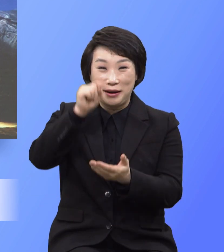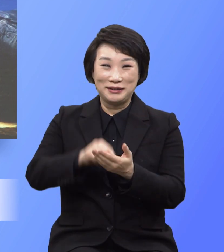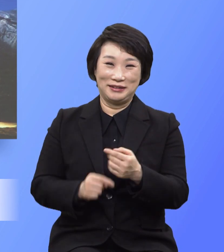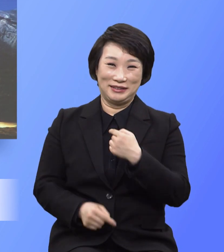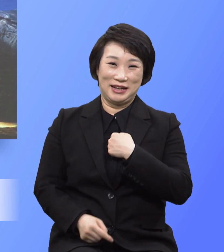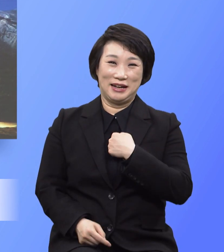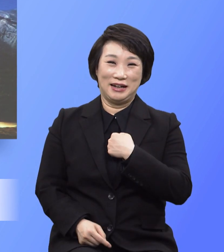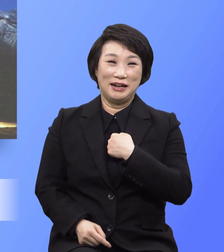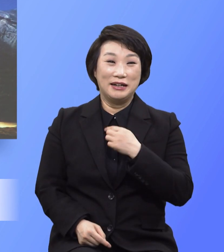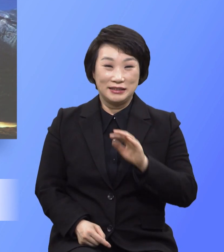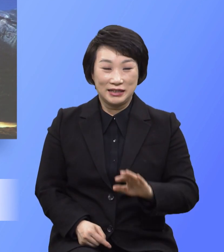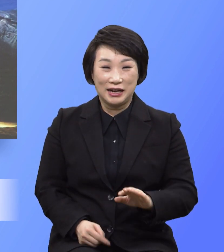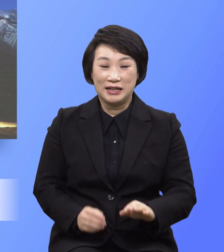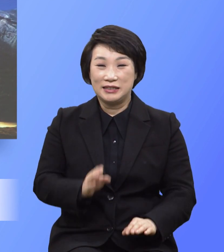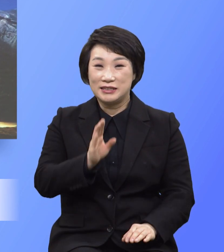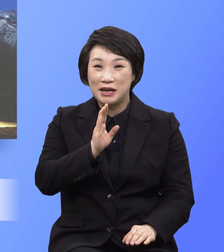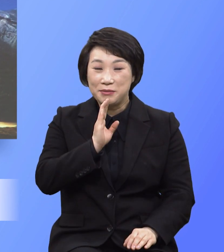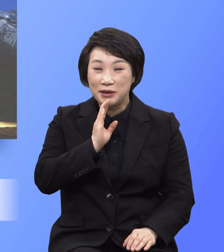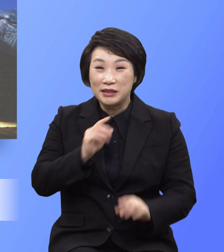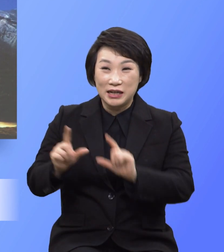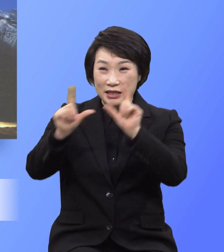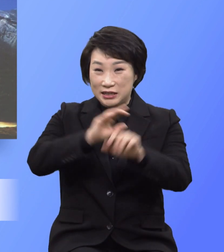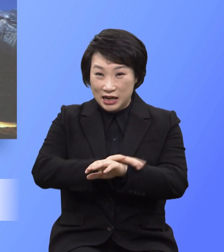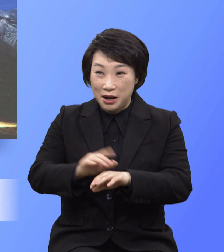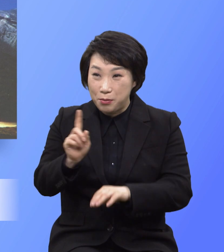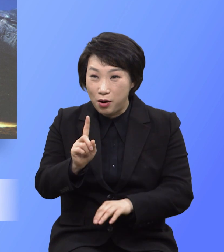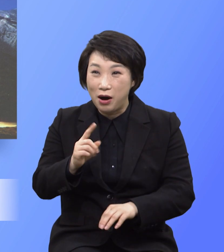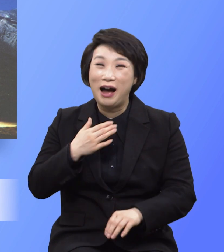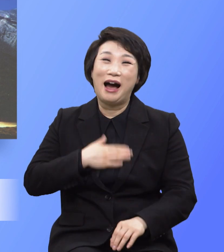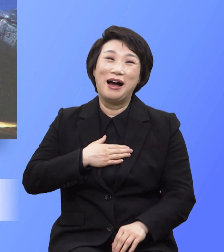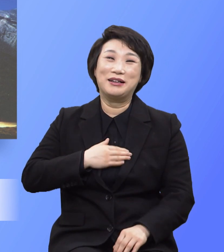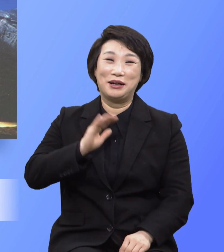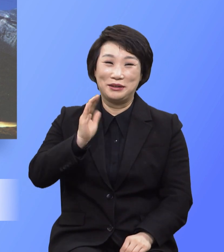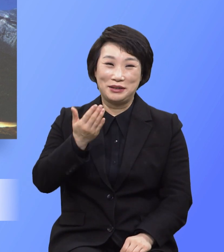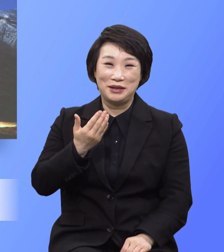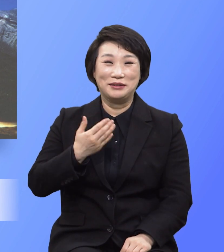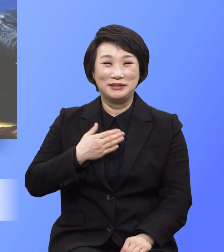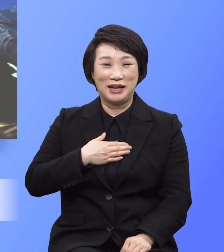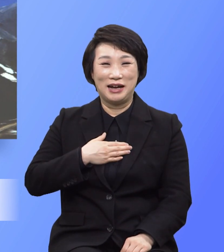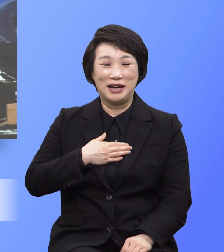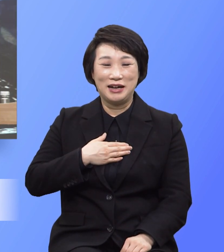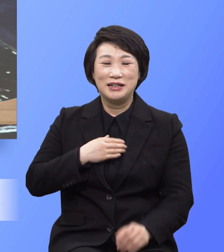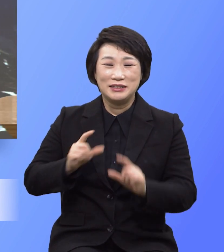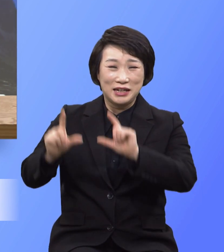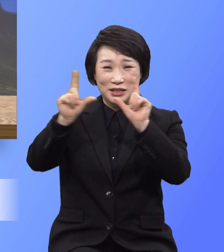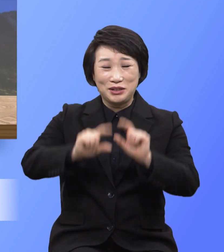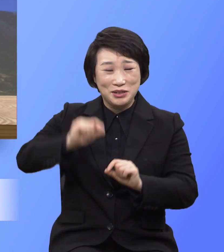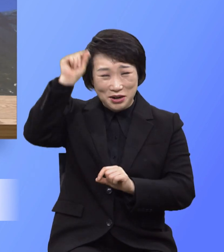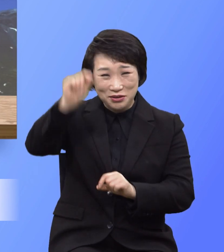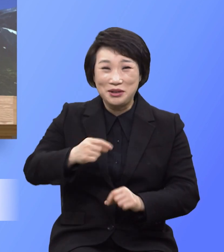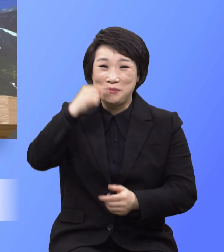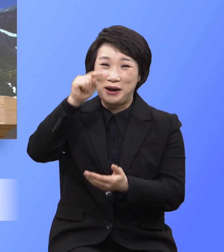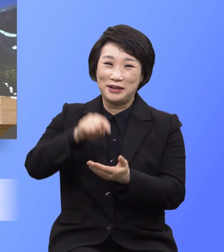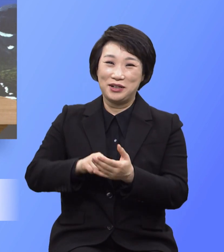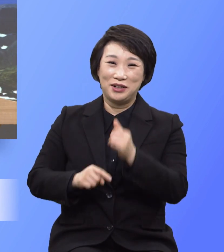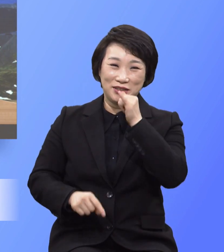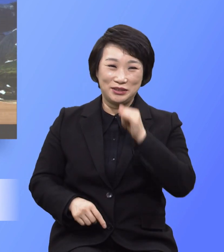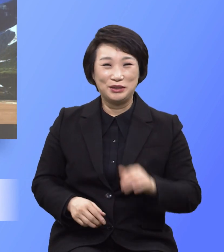발견했고 참되게 잘 사는 것이 무엇인가를 발견했고 영원히 사는 것을